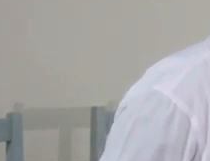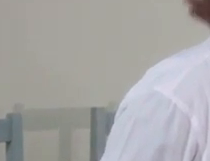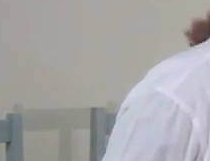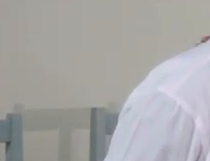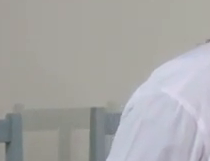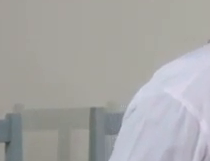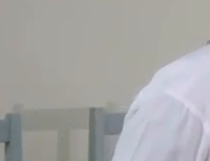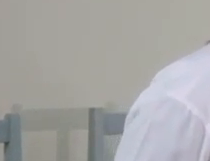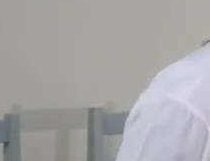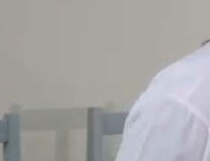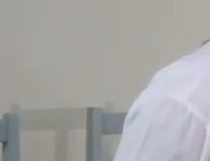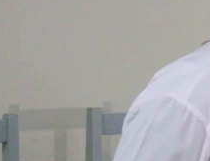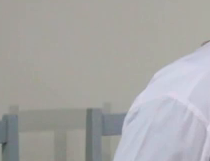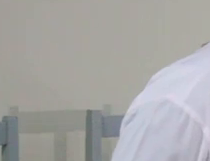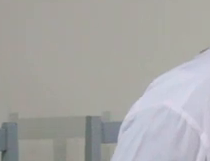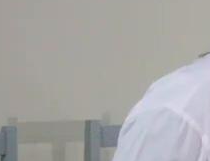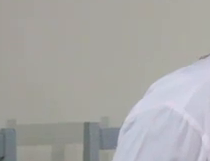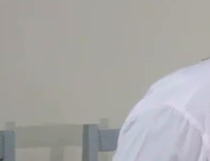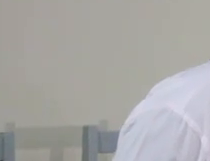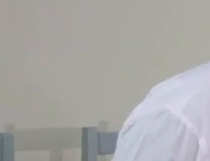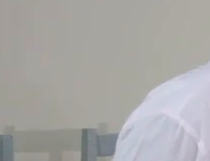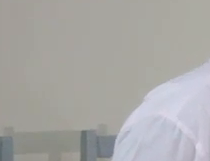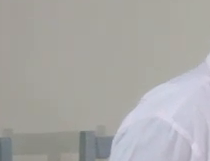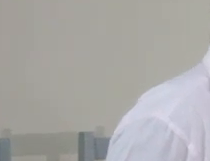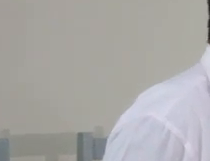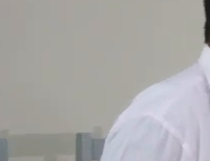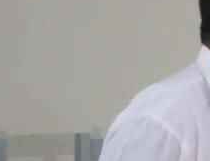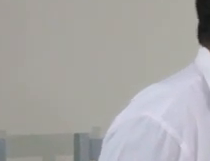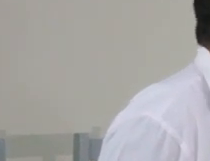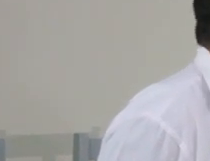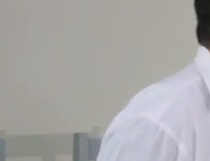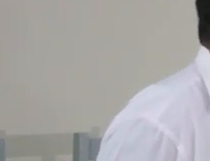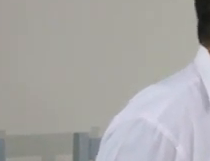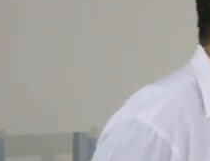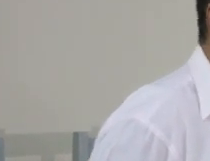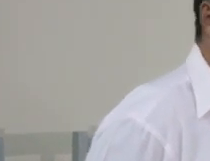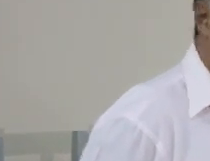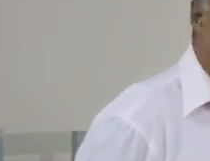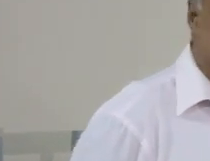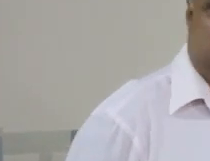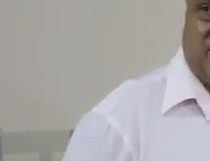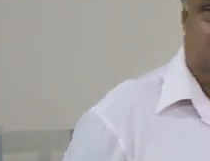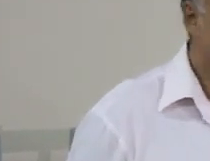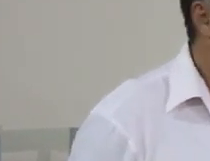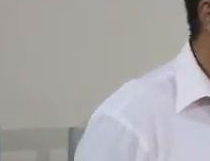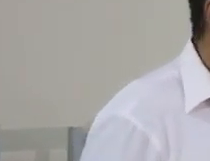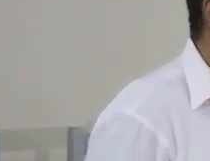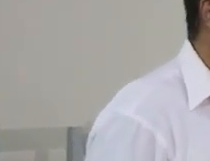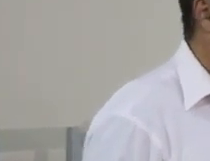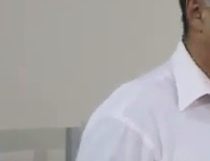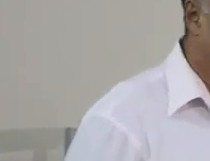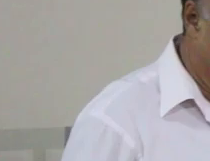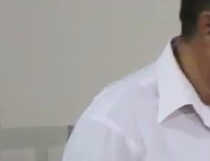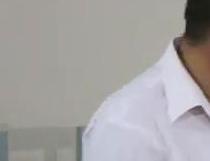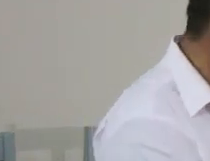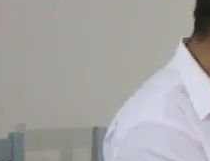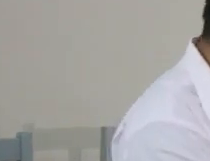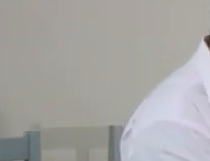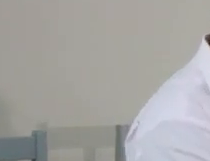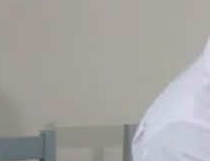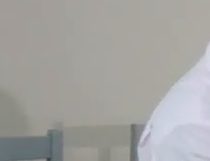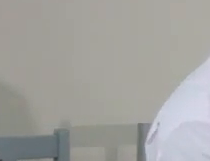Almeida, este meu amigo Almeidinha, querido, e o meu irmão Ivan Lapoli. Tá bom? É isso aí.